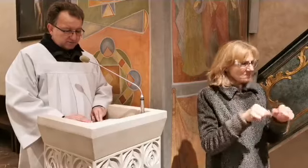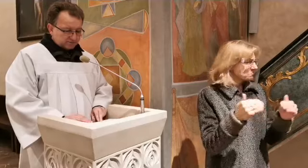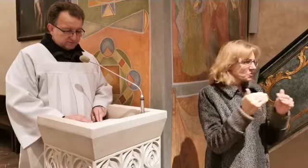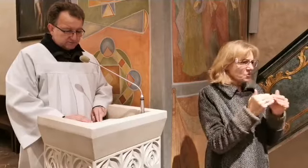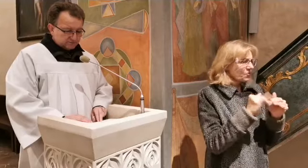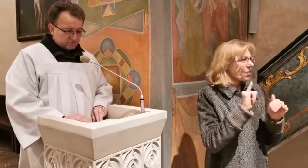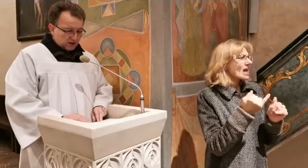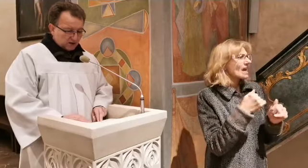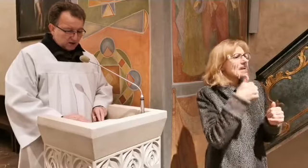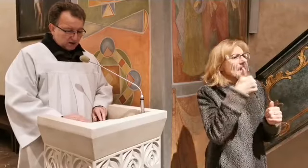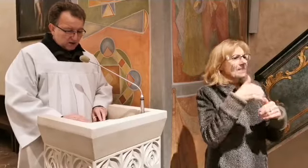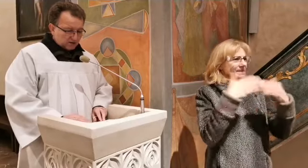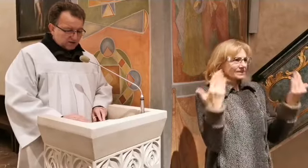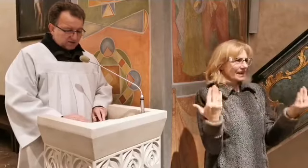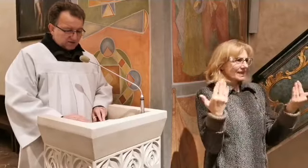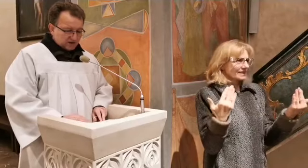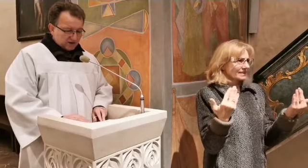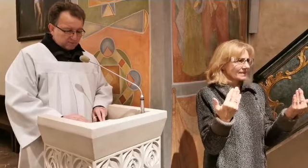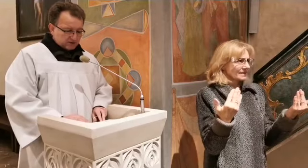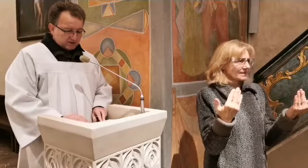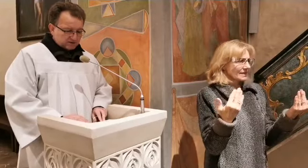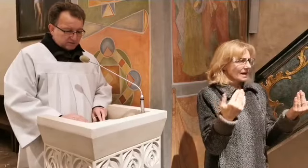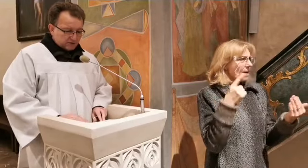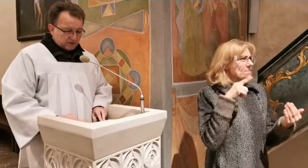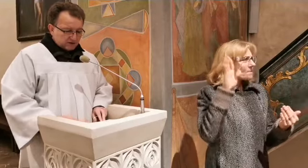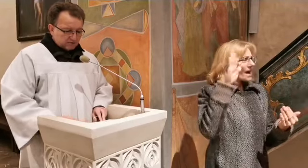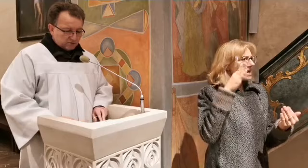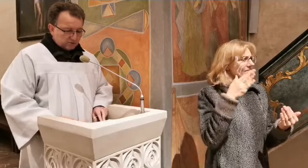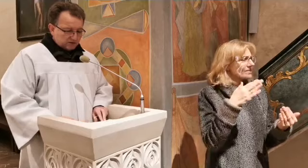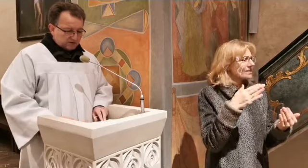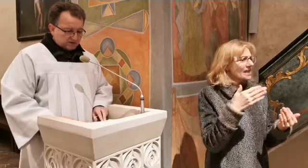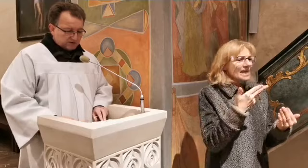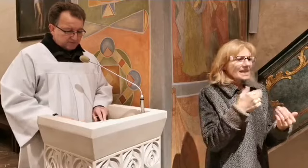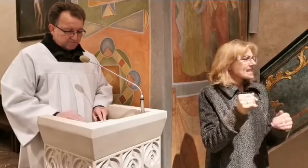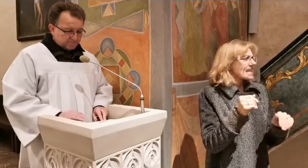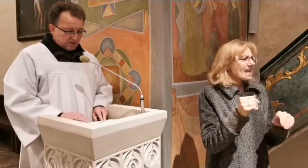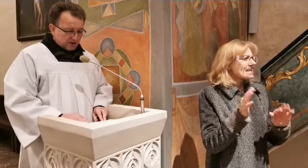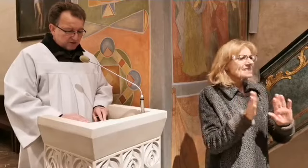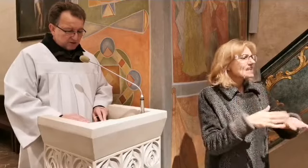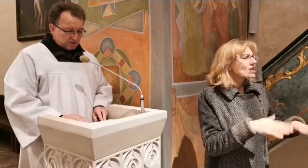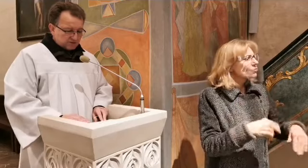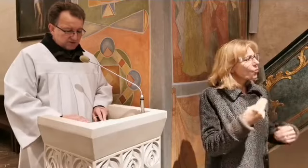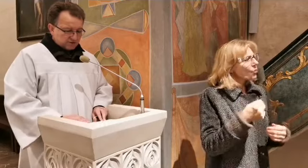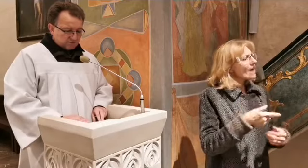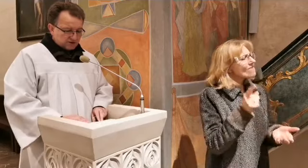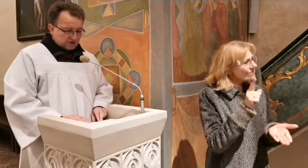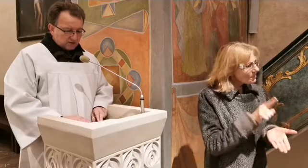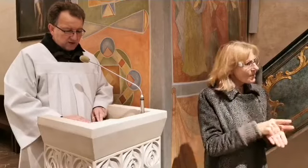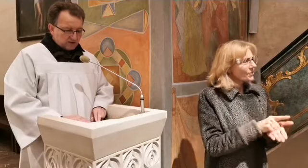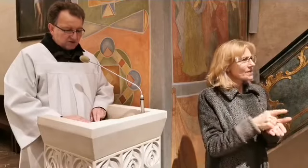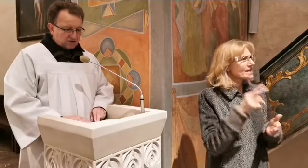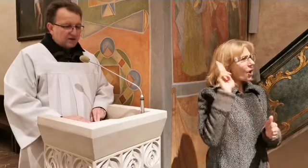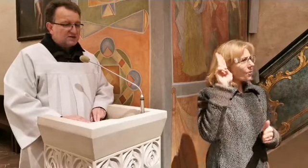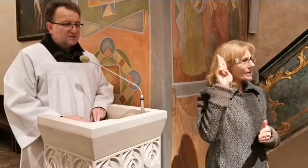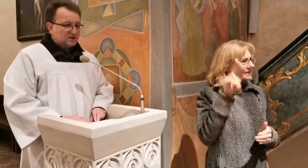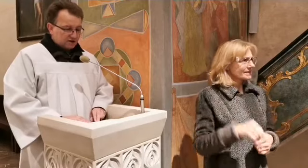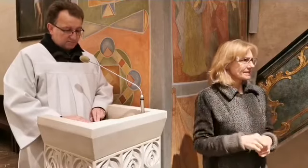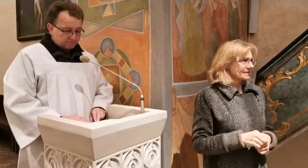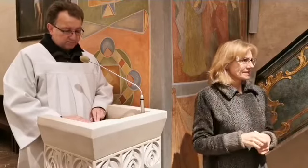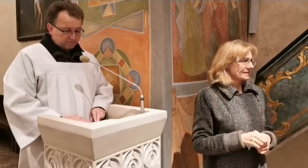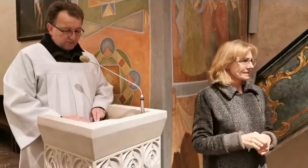dzień. Nie zwleka Pan z wypełnieniem obietnicy, jak niektórzy są przekonani, że